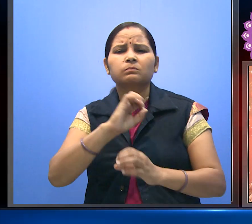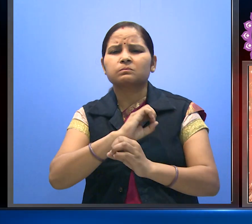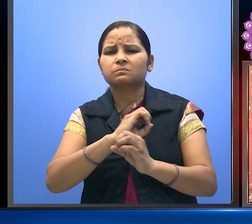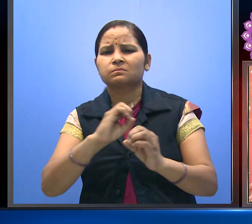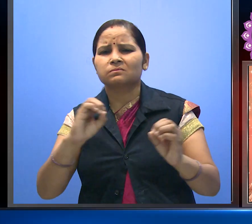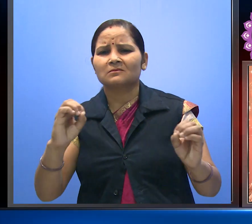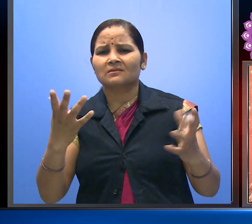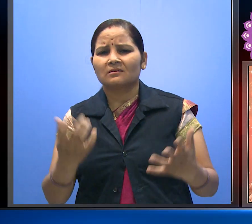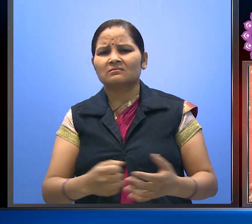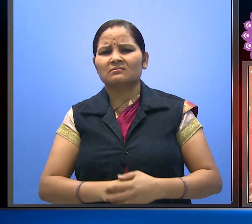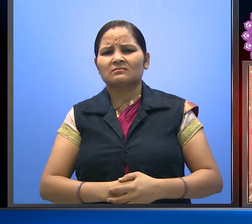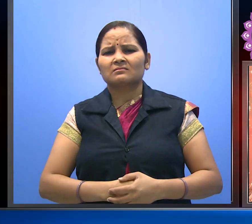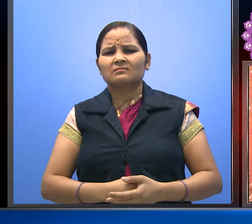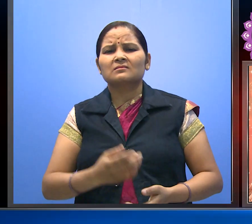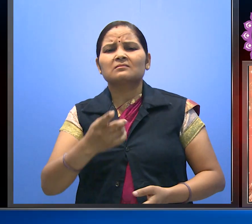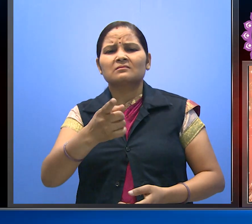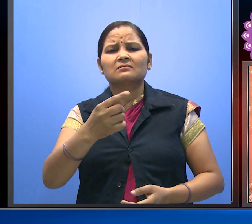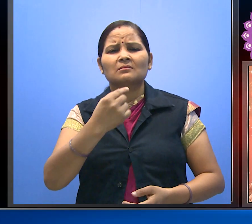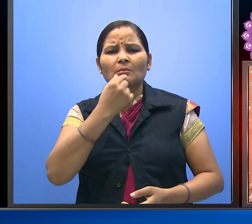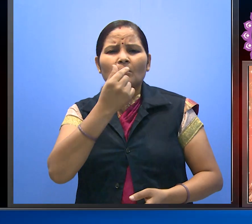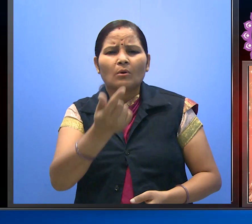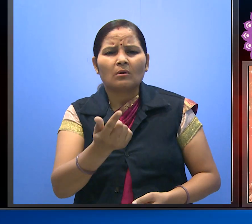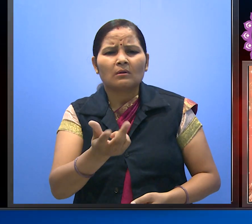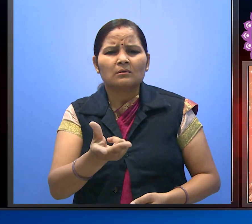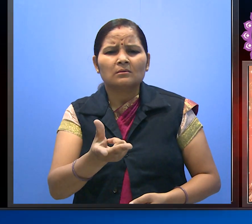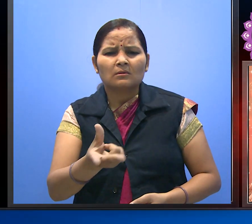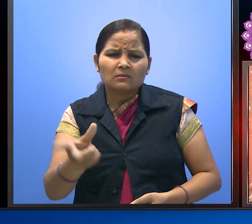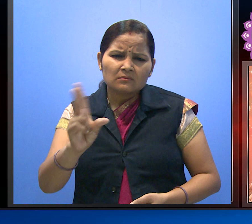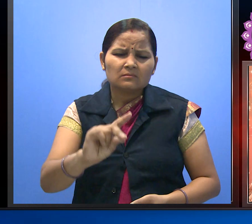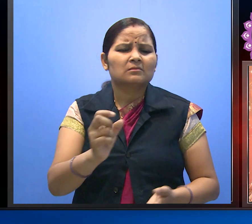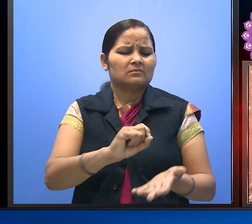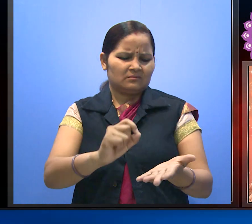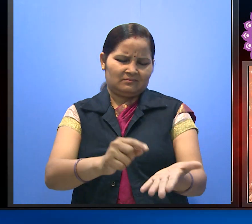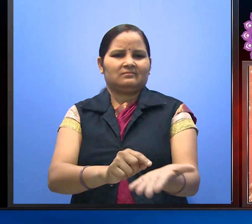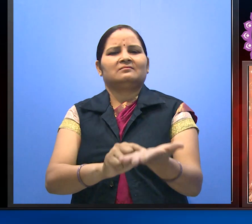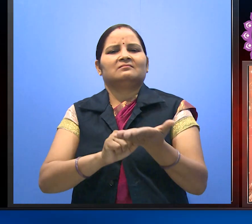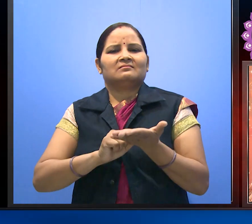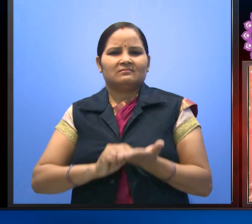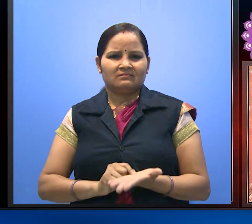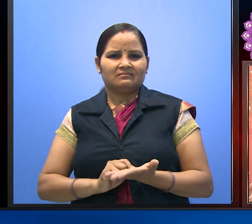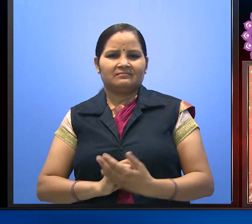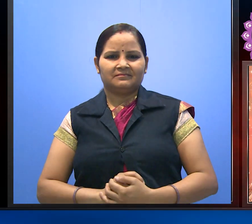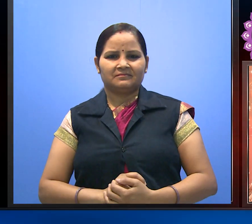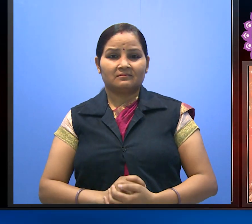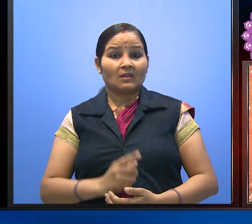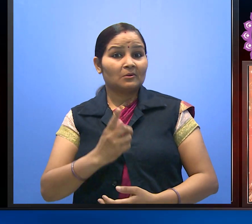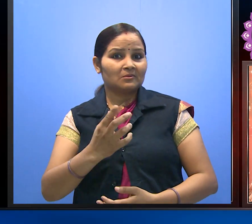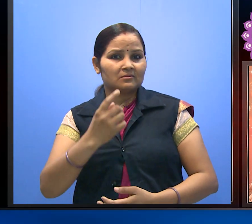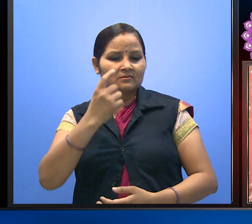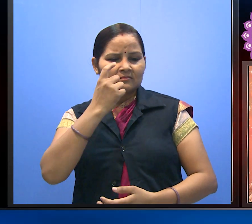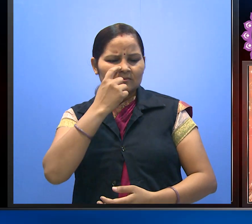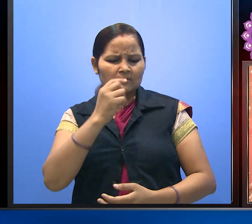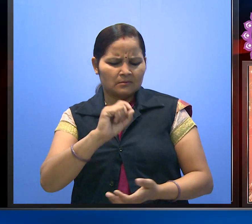कुछ सुनाई नहीं दिया, आप जो कुछ भी चाहते हो ना वो लिख करके दो। तो लड़कियों